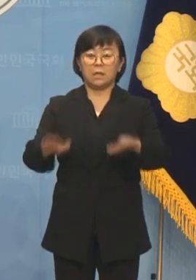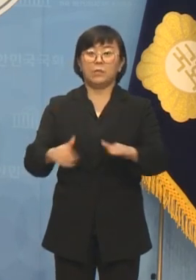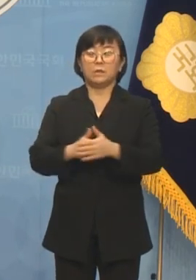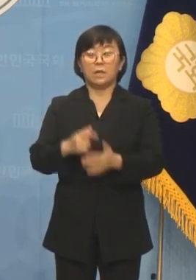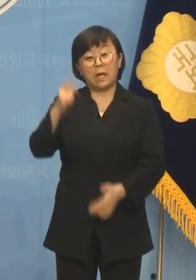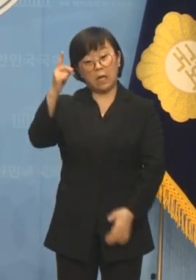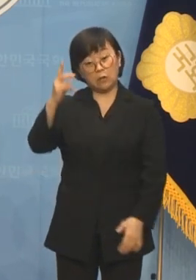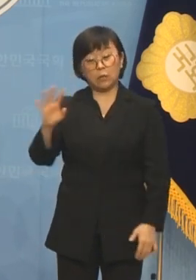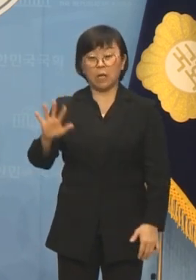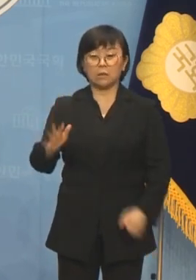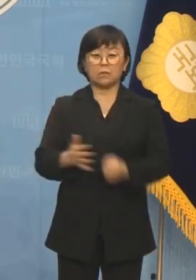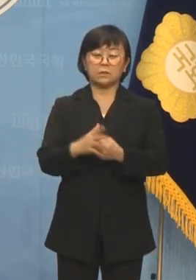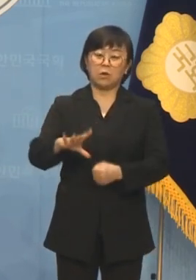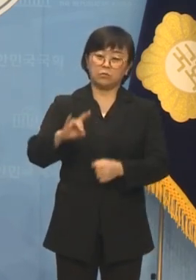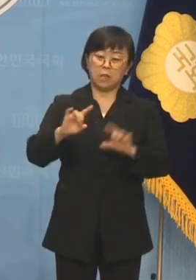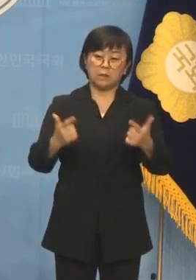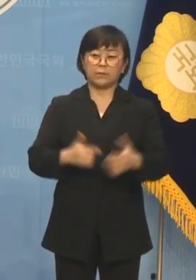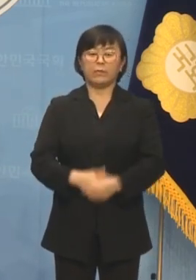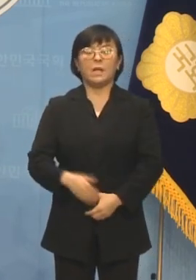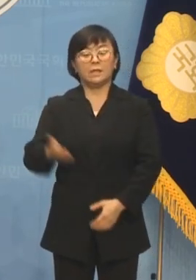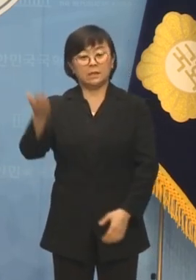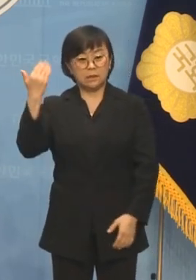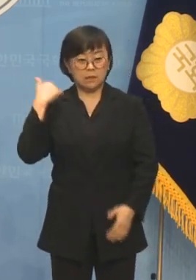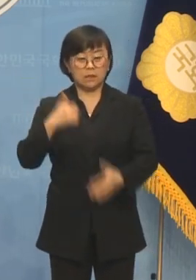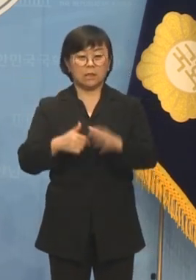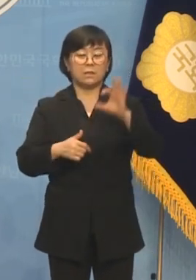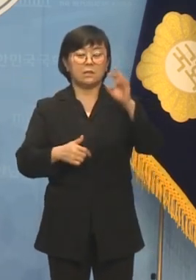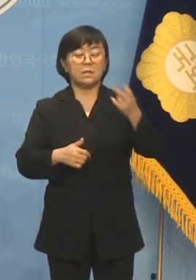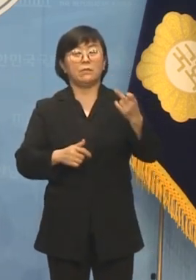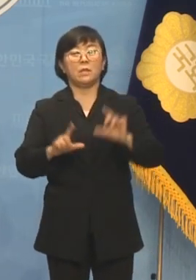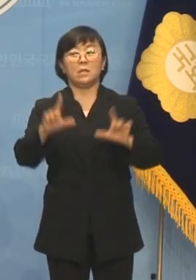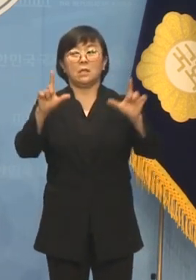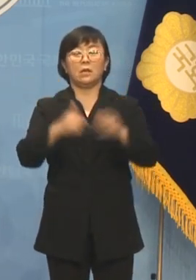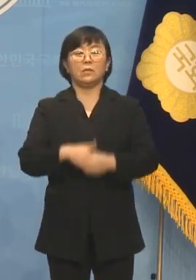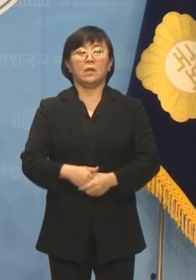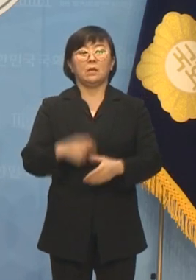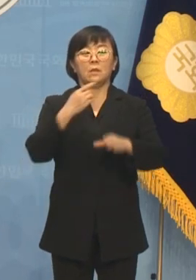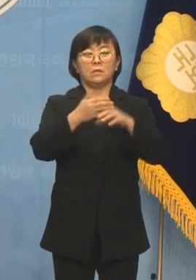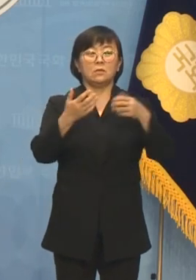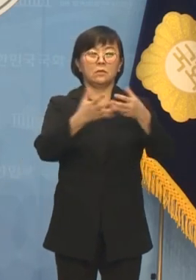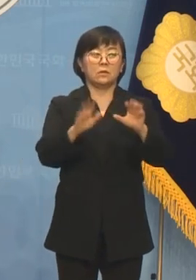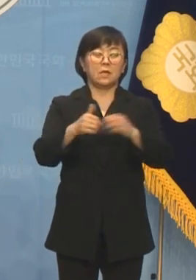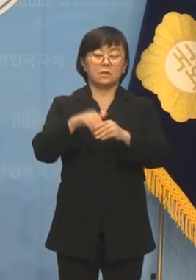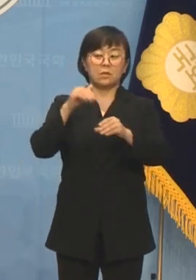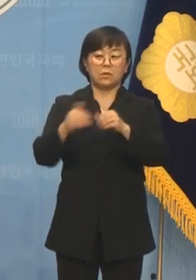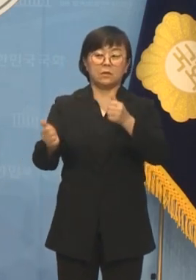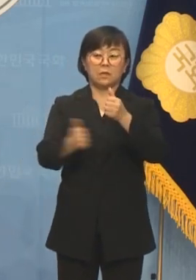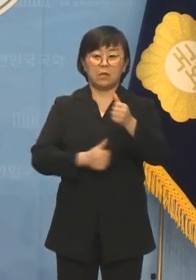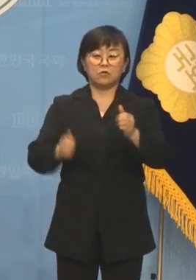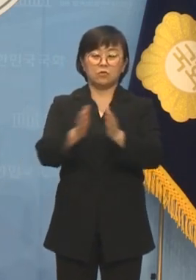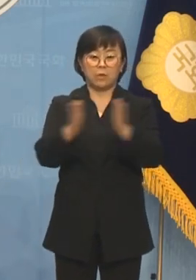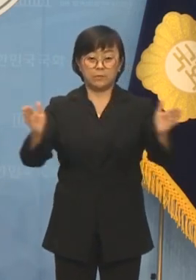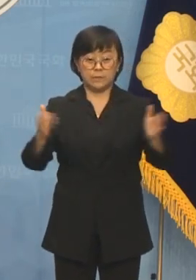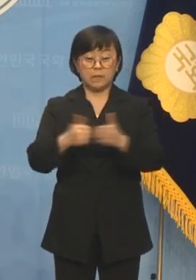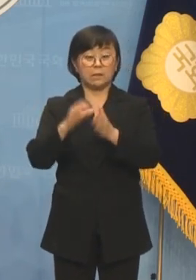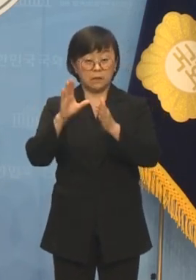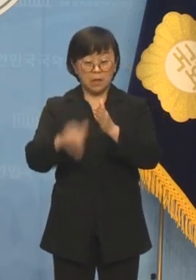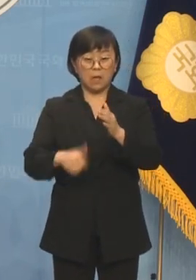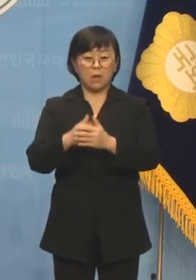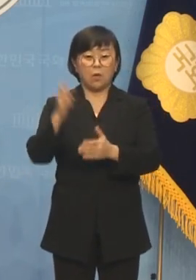한두 번도 아니고 처음도 아닙니다 지난 12일에도 민주당 선대위 출범 시을 이후로